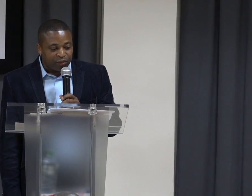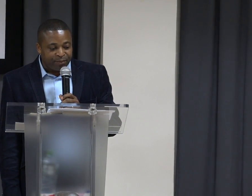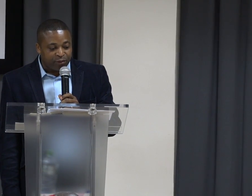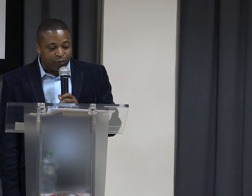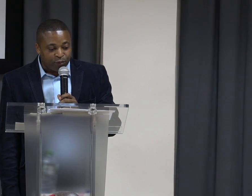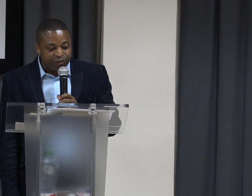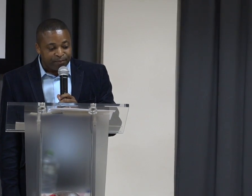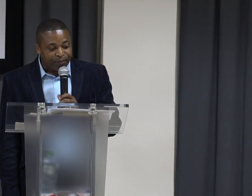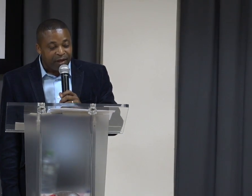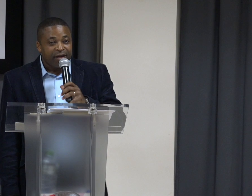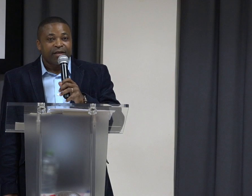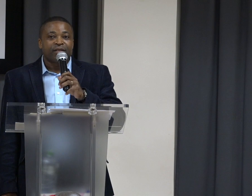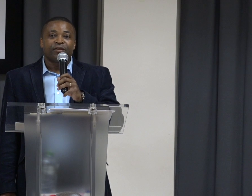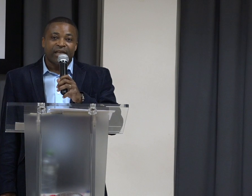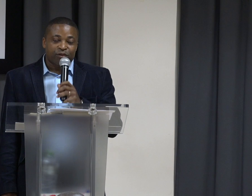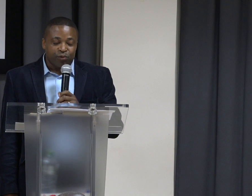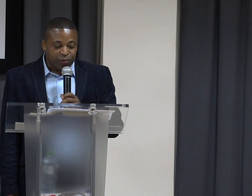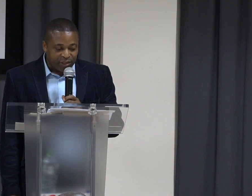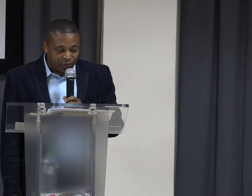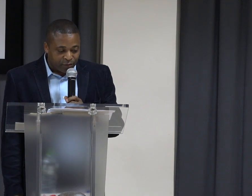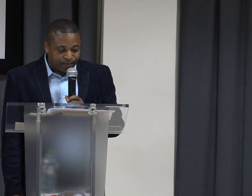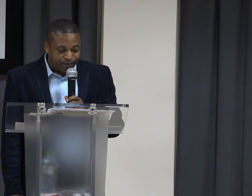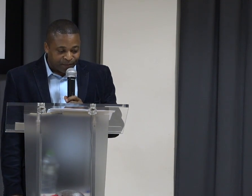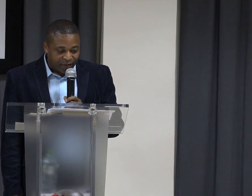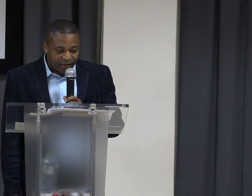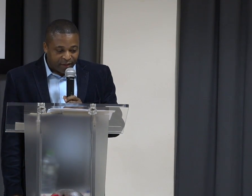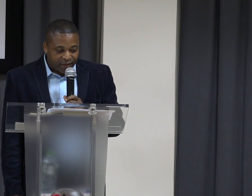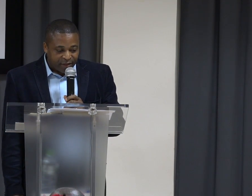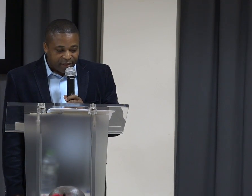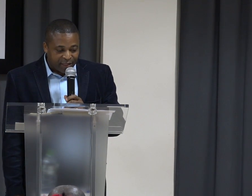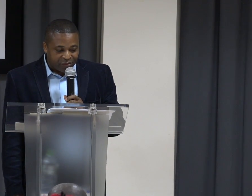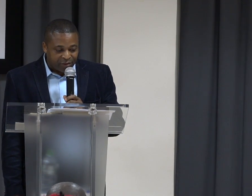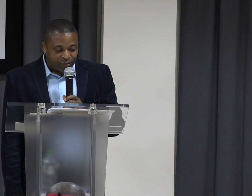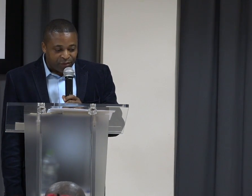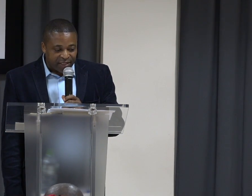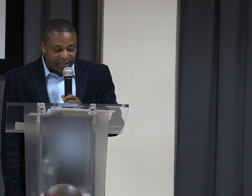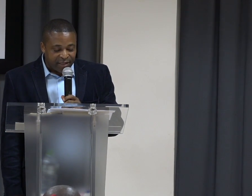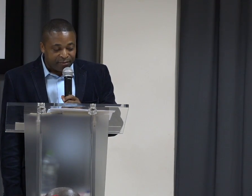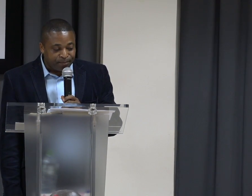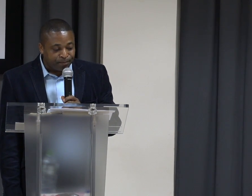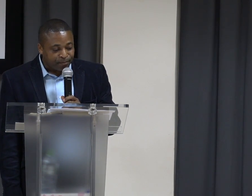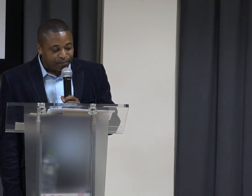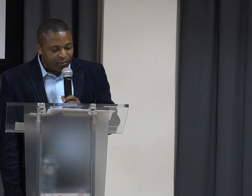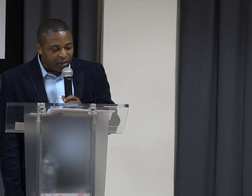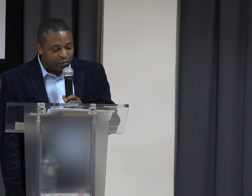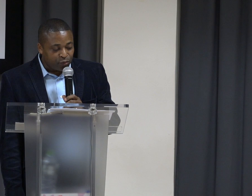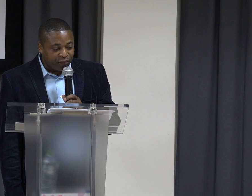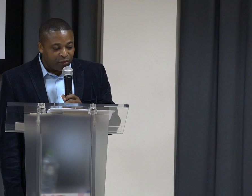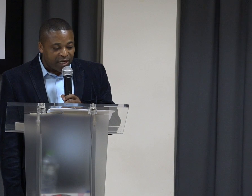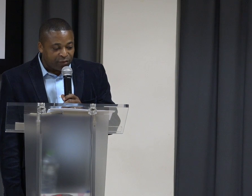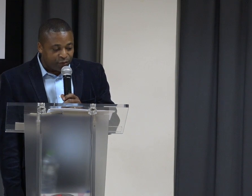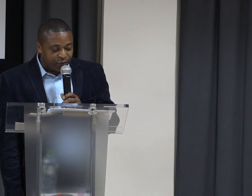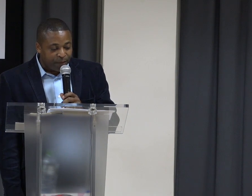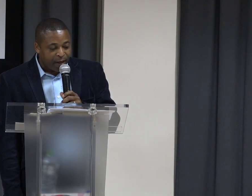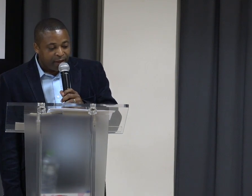Jean au chapitre 11. C'est un texte que nous connaissons, c'est la résurrection de Lazare, dont nous ferons